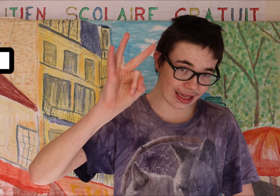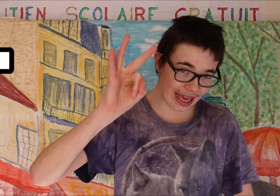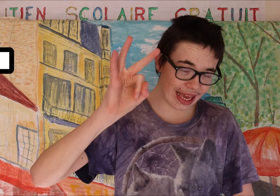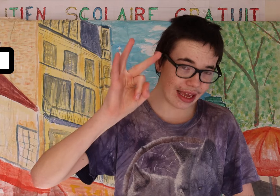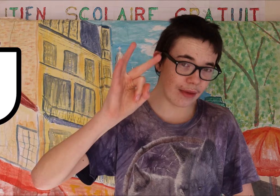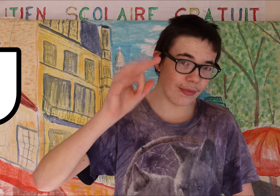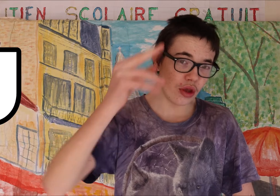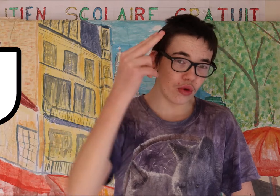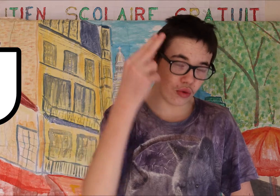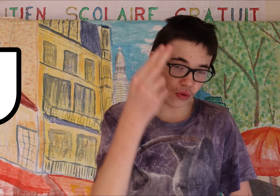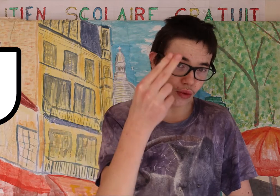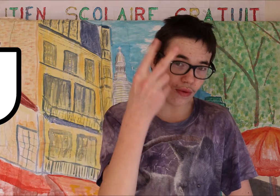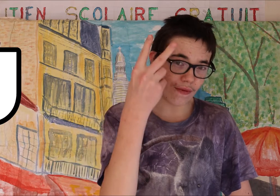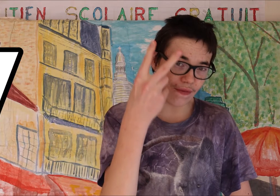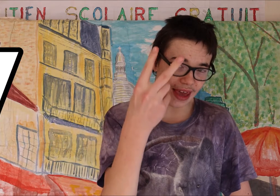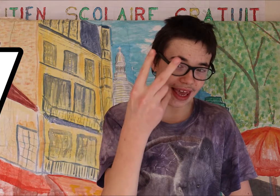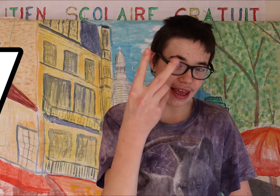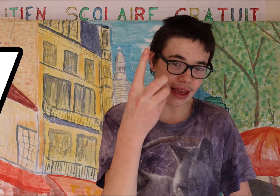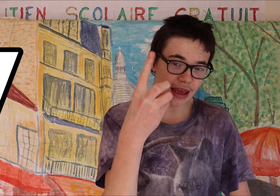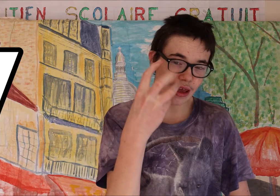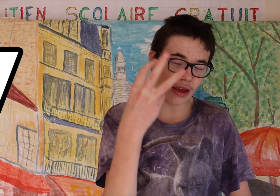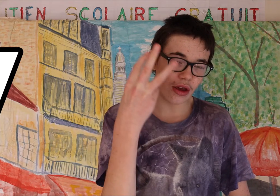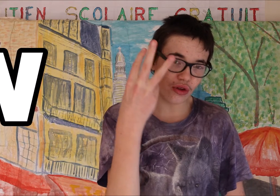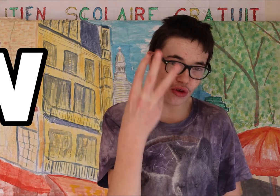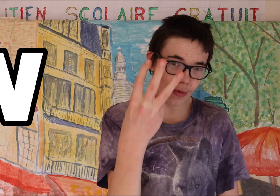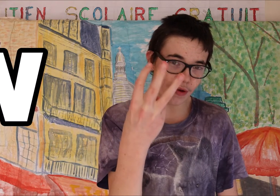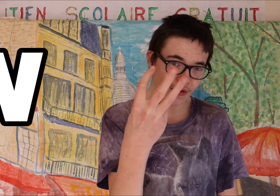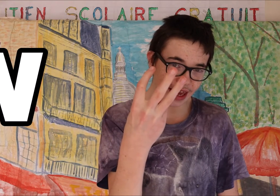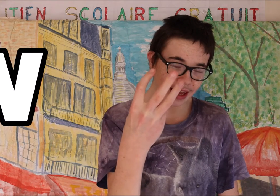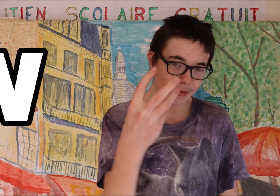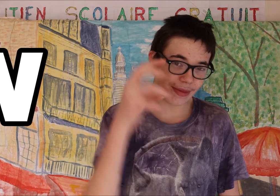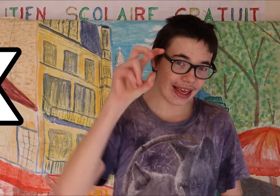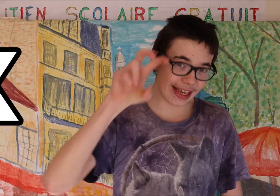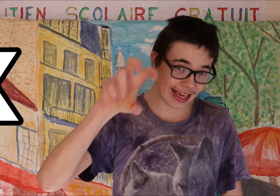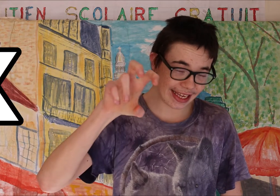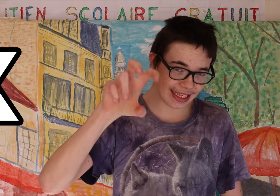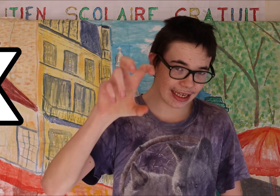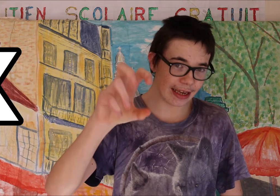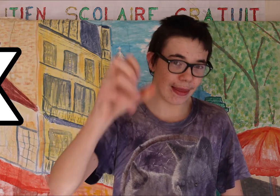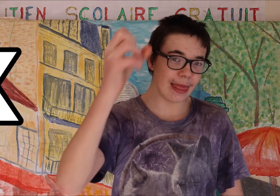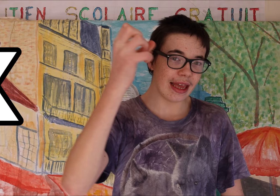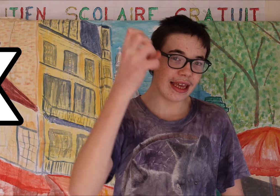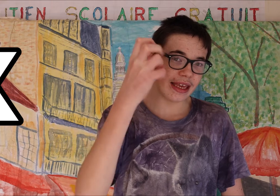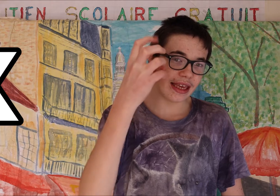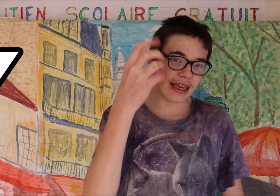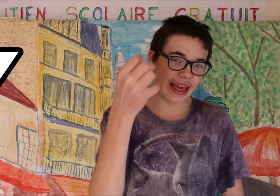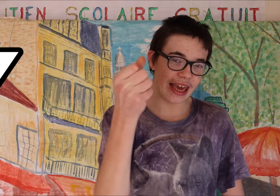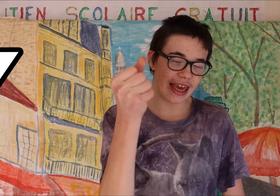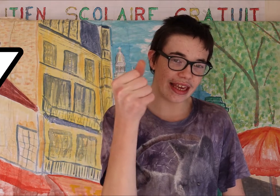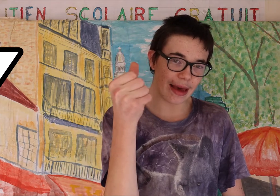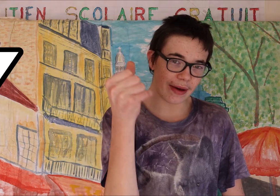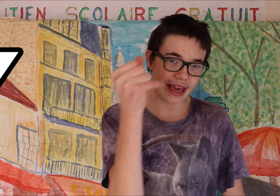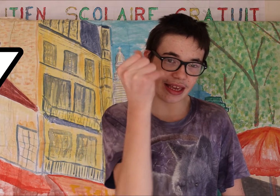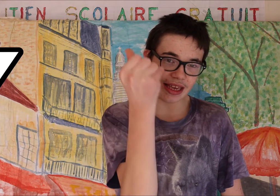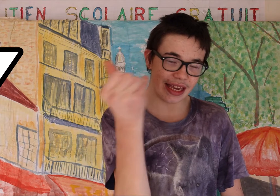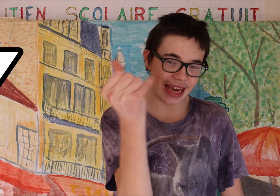T, U, V, W, X, et après Y,